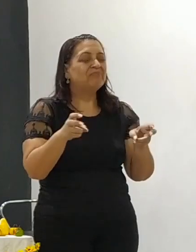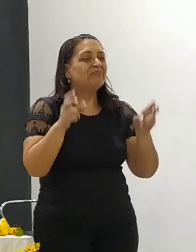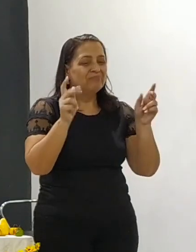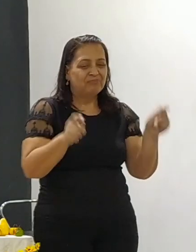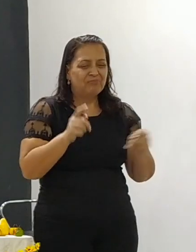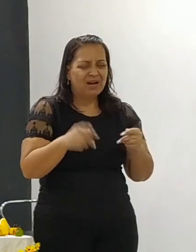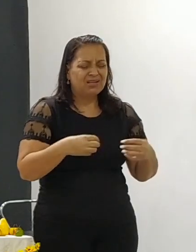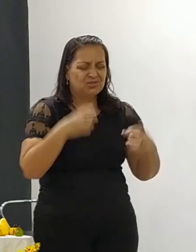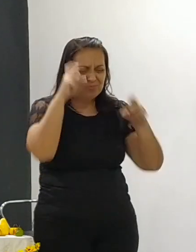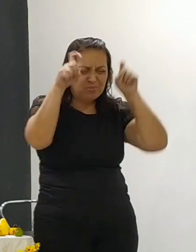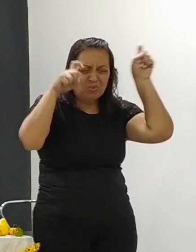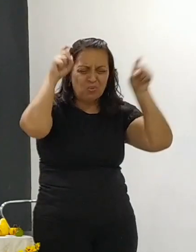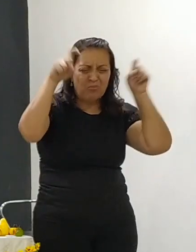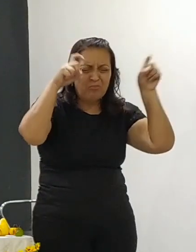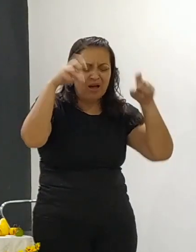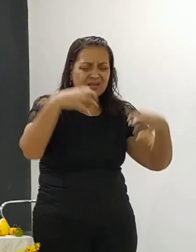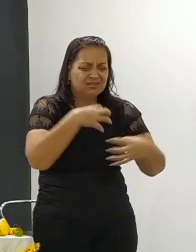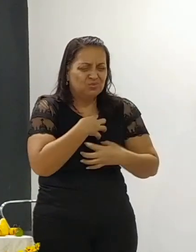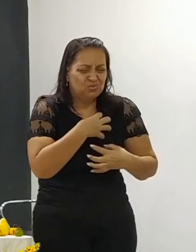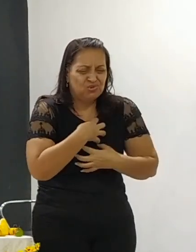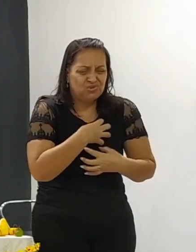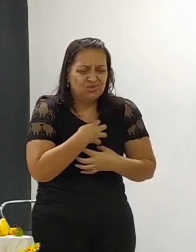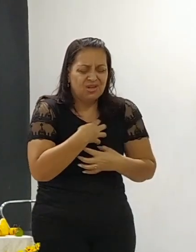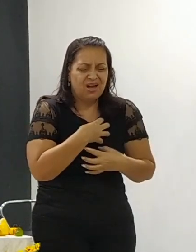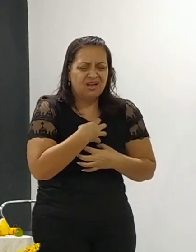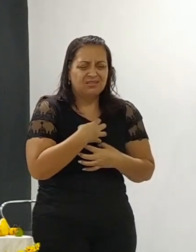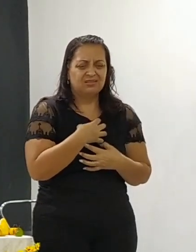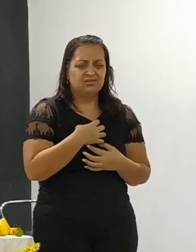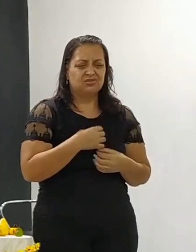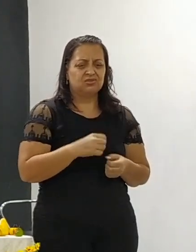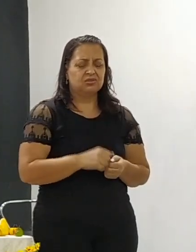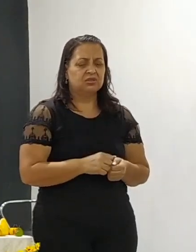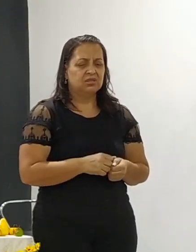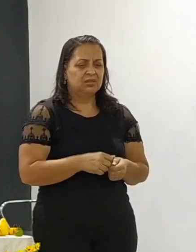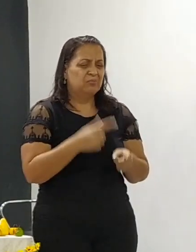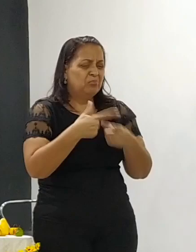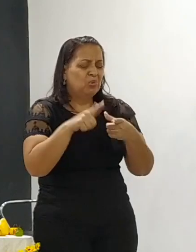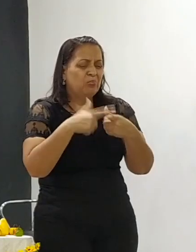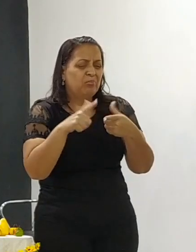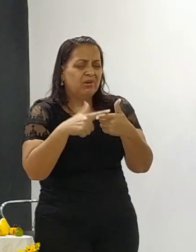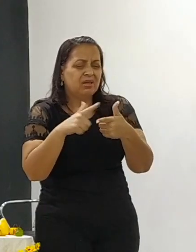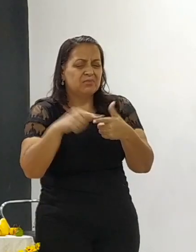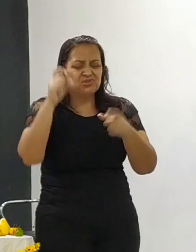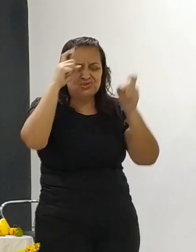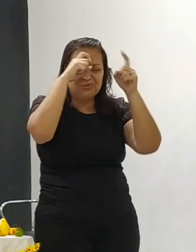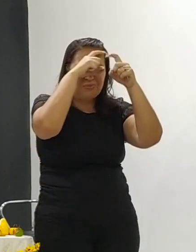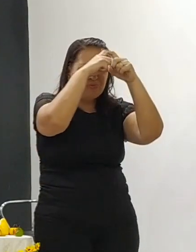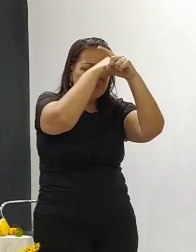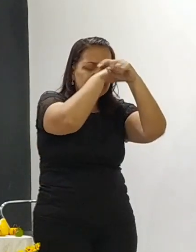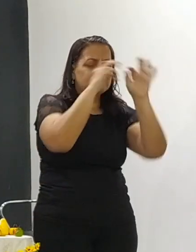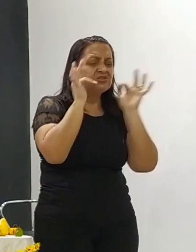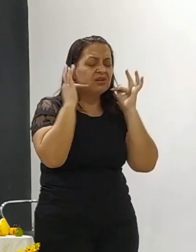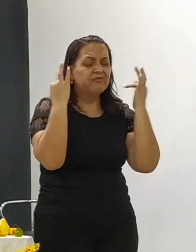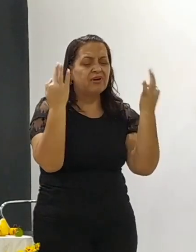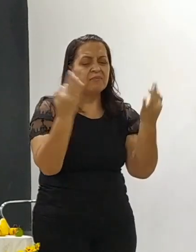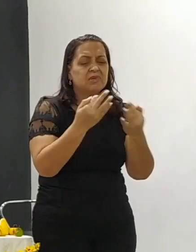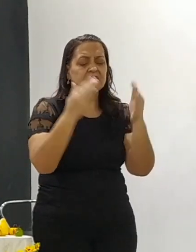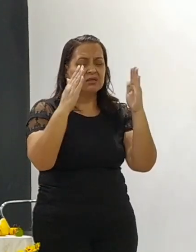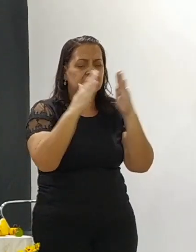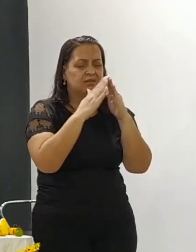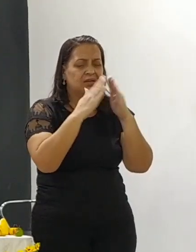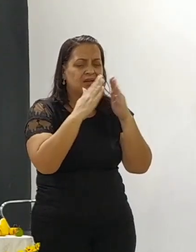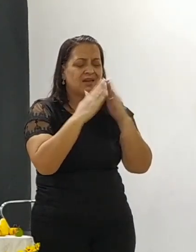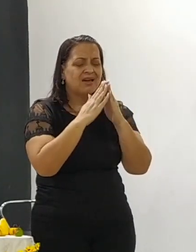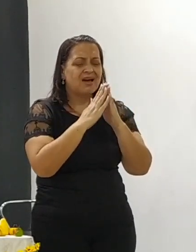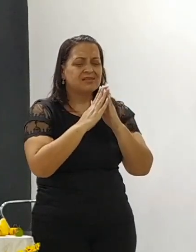pessoas preocupadas de pagar suas contas, de resolver seus problemas, pessoas cheias de problemas dentro de casa, na sua família, pessoas sem